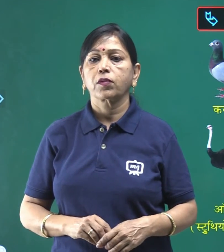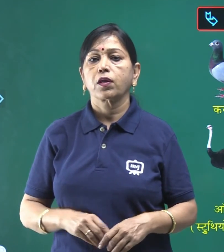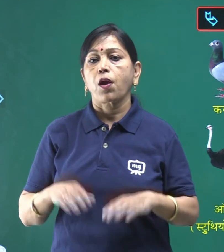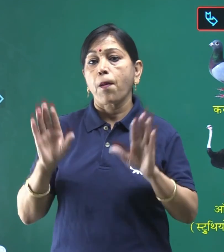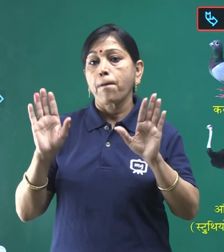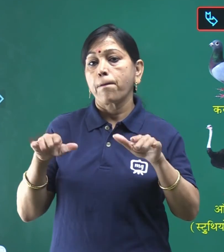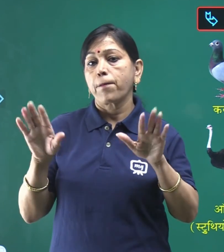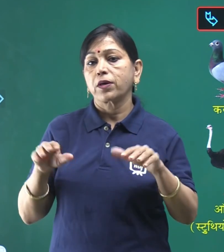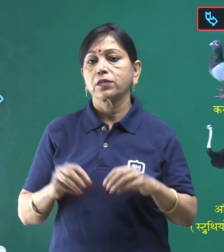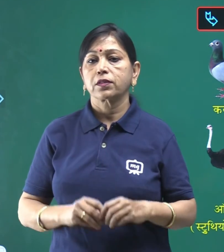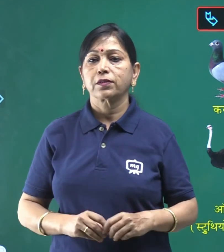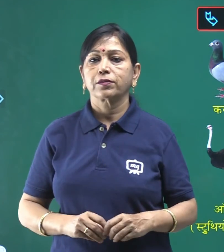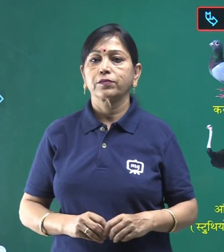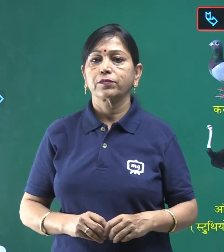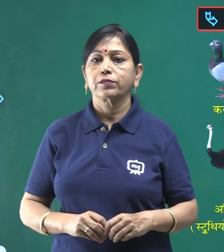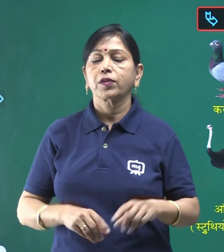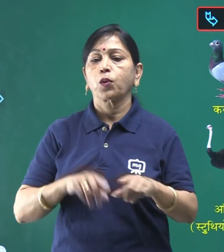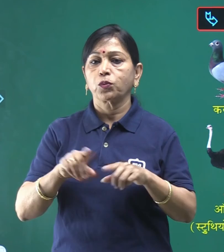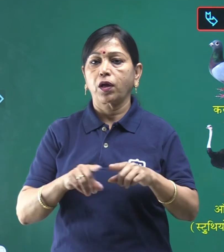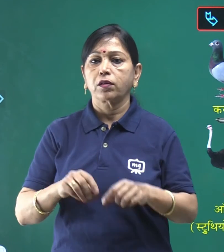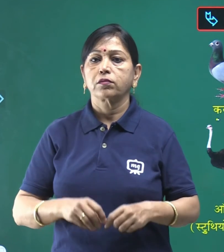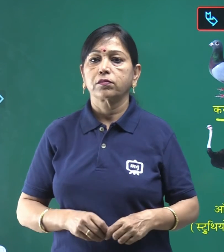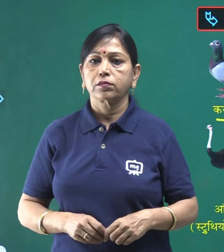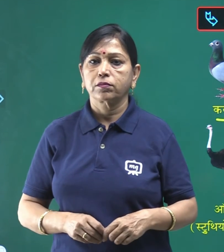पक्षी, इसके उदाहरण